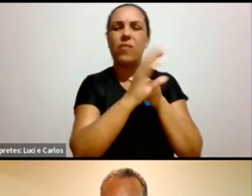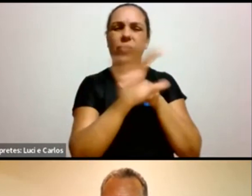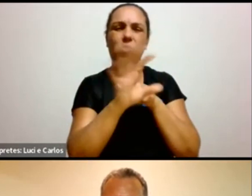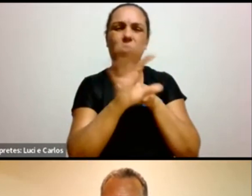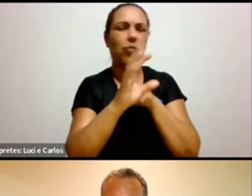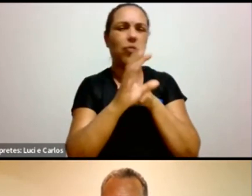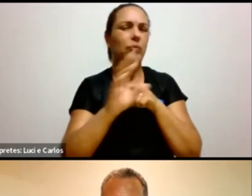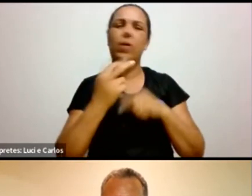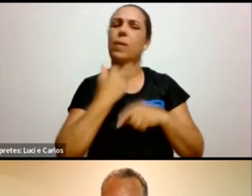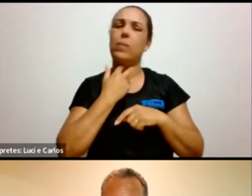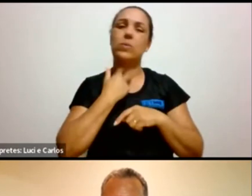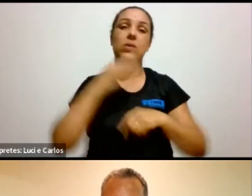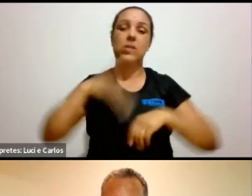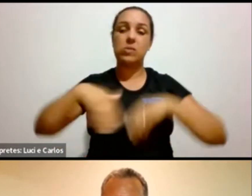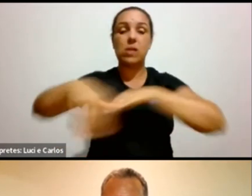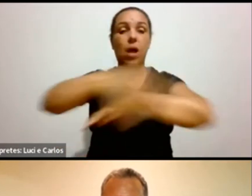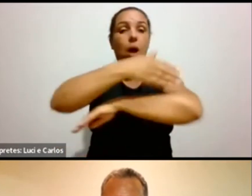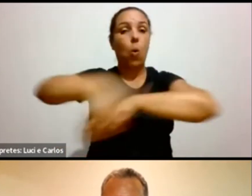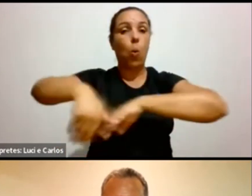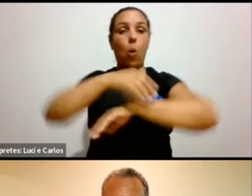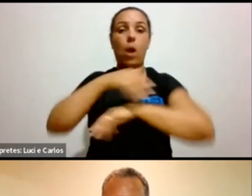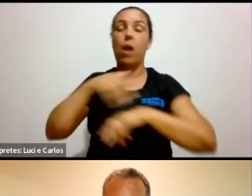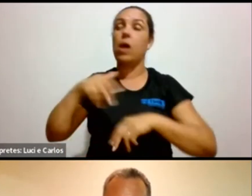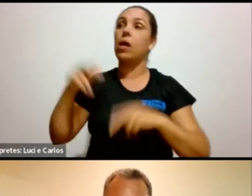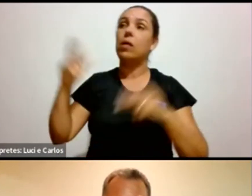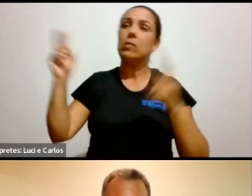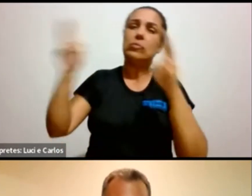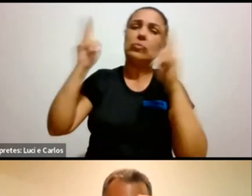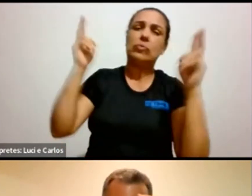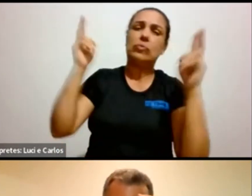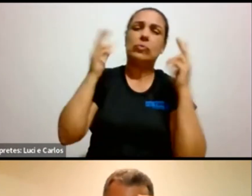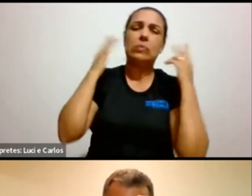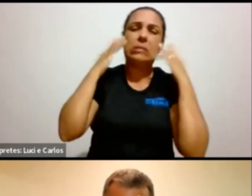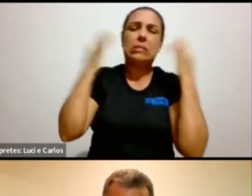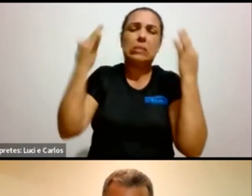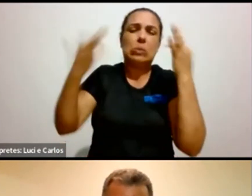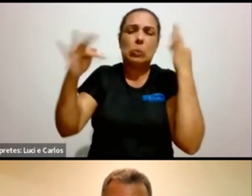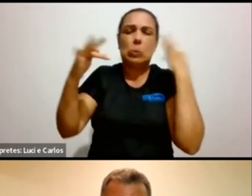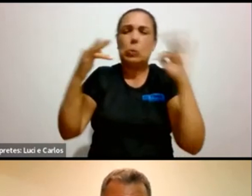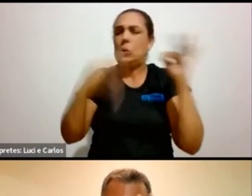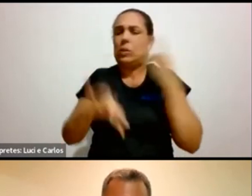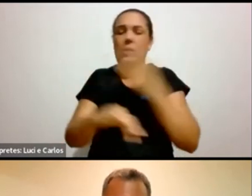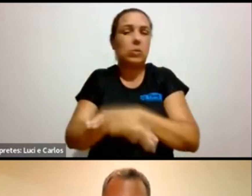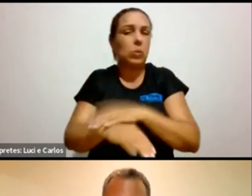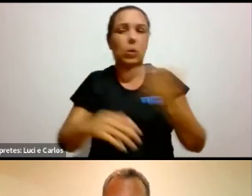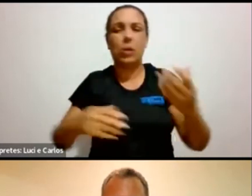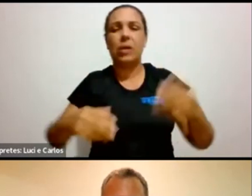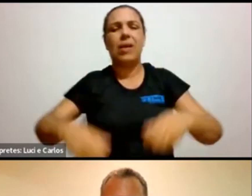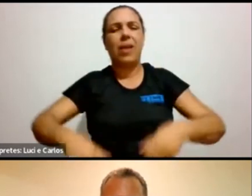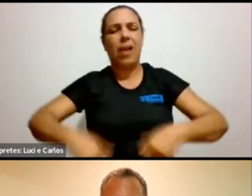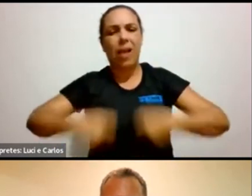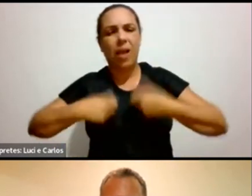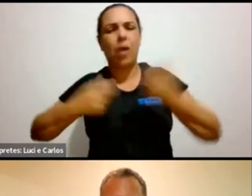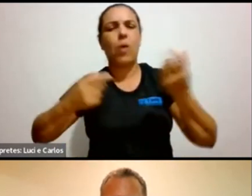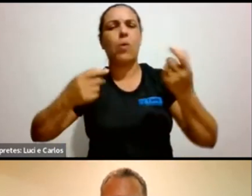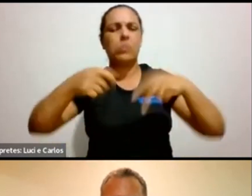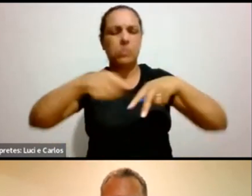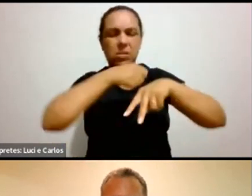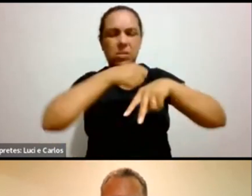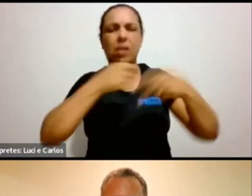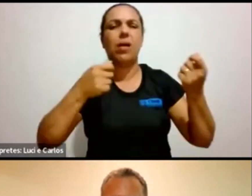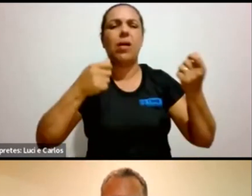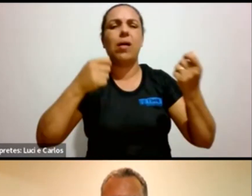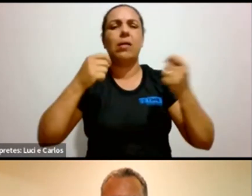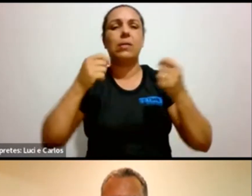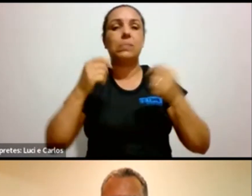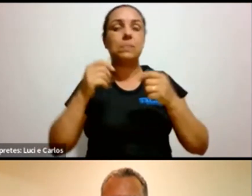o vento natural mesmo, para mim não era possível. Tinha que estar sempre de calça, tênis e blusa de frio. Um